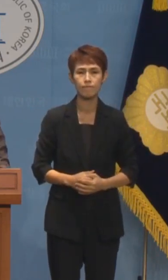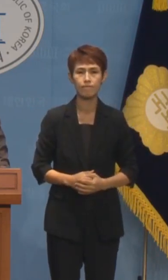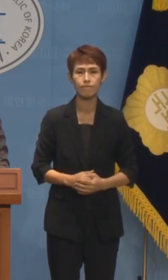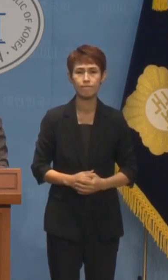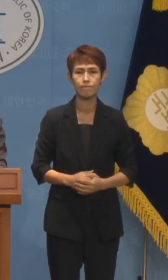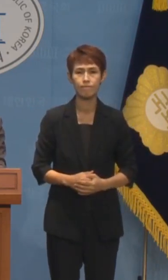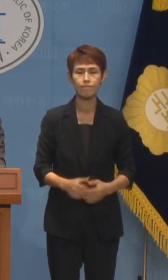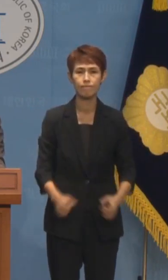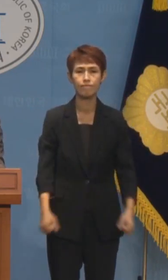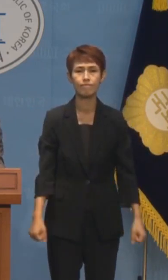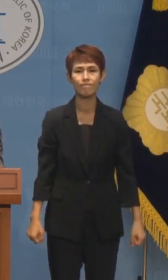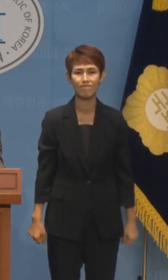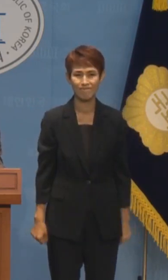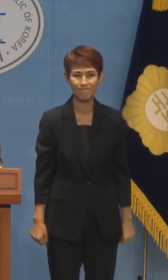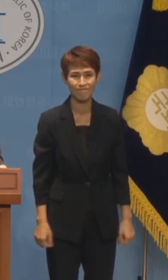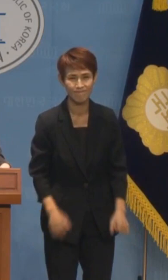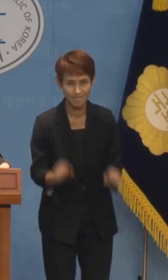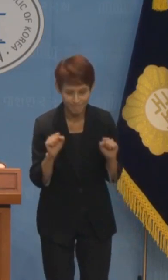경고합니다네